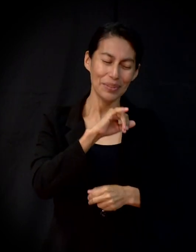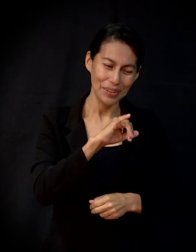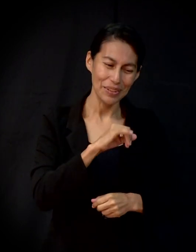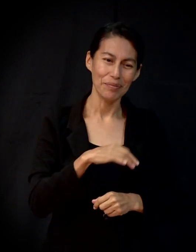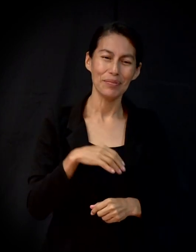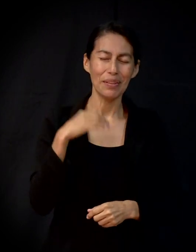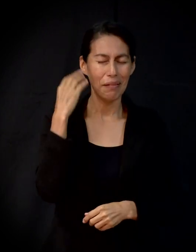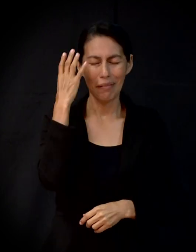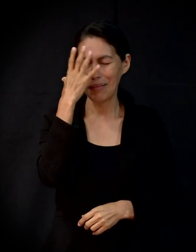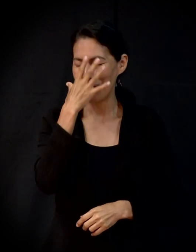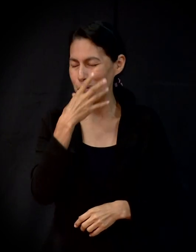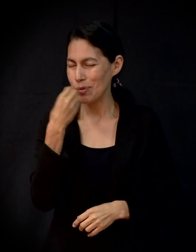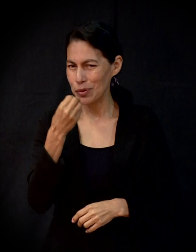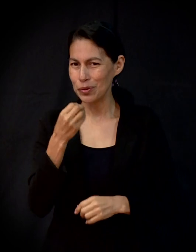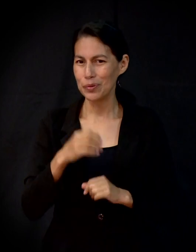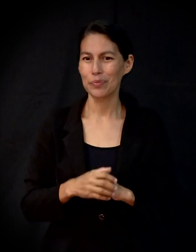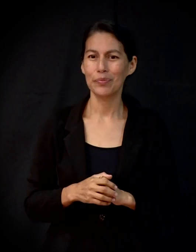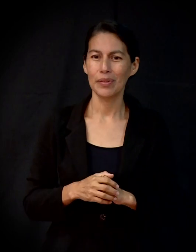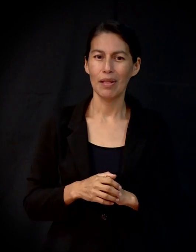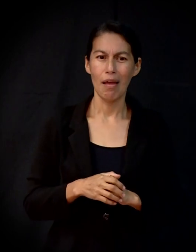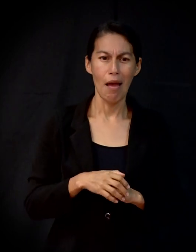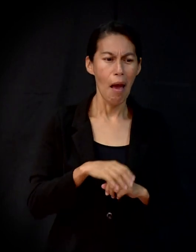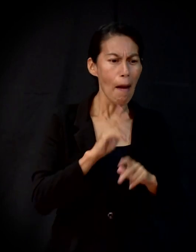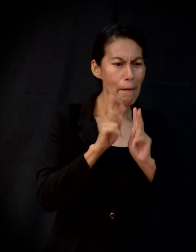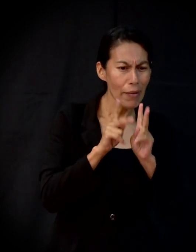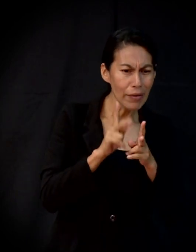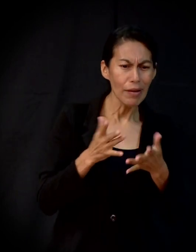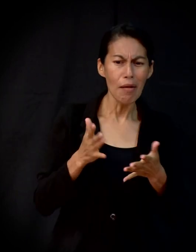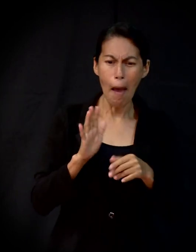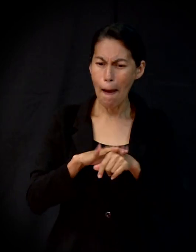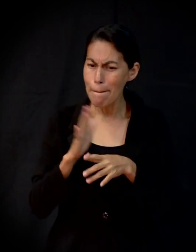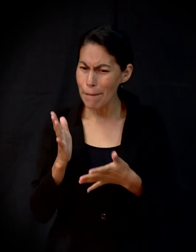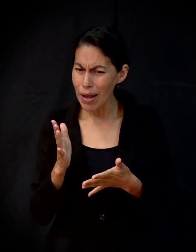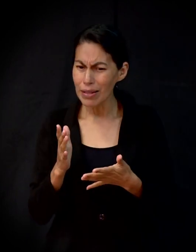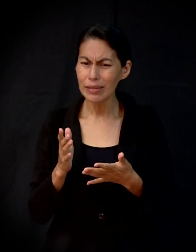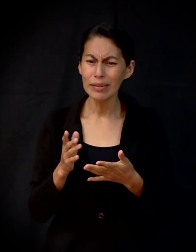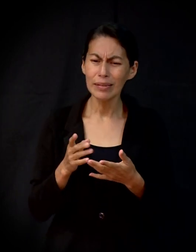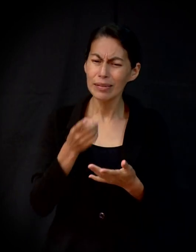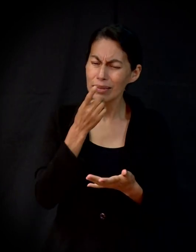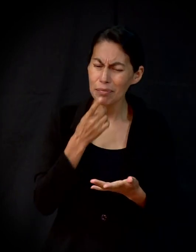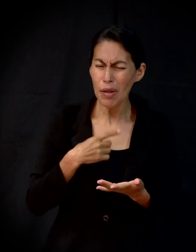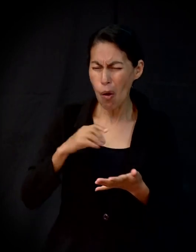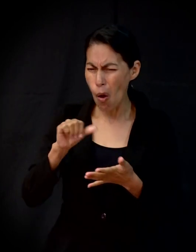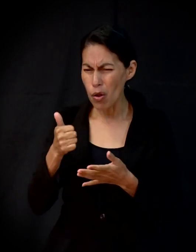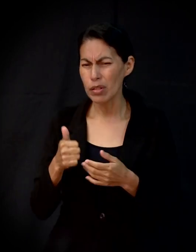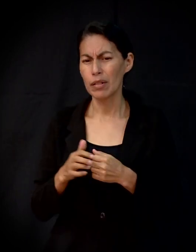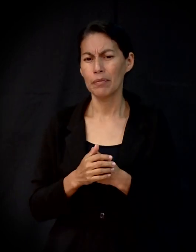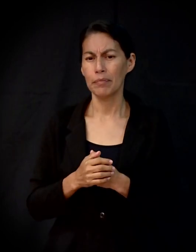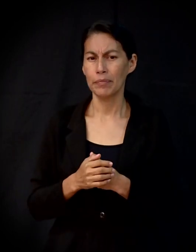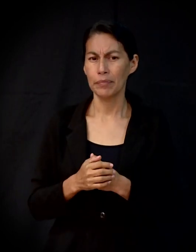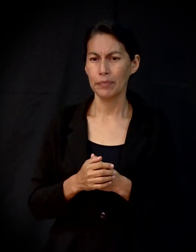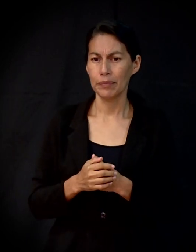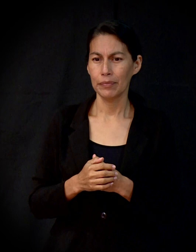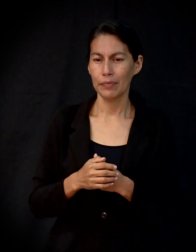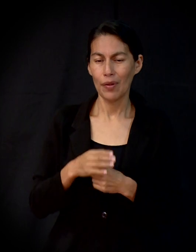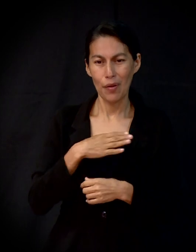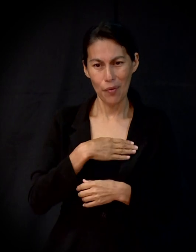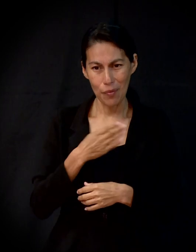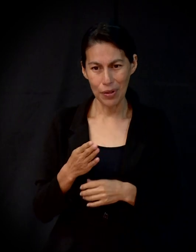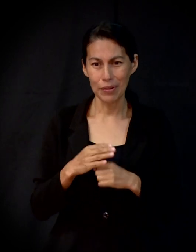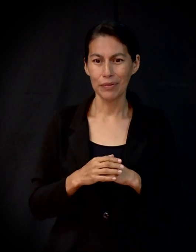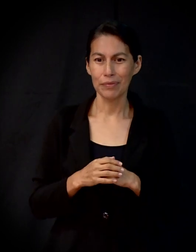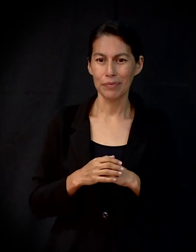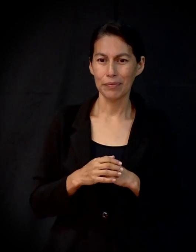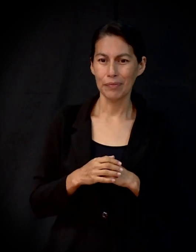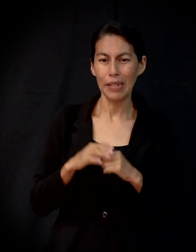Qué maravilloso. Y cuéntanos, tienes muchas anécdotas, ¿por qué no nos cuentas otra más?